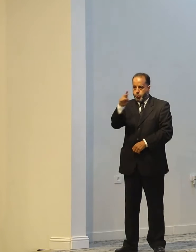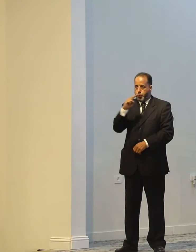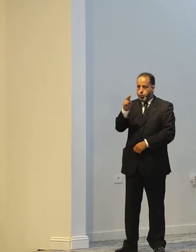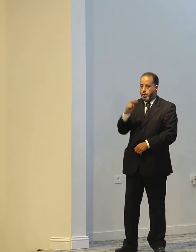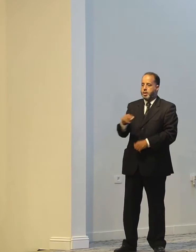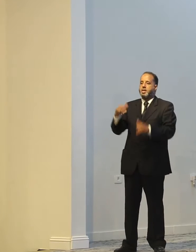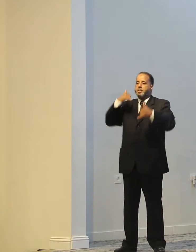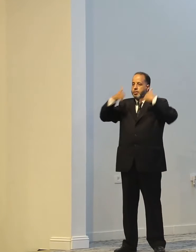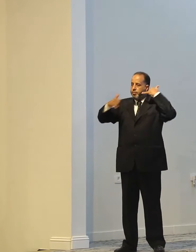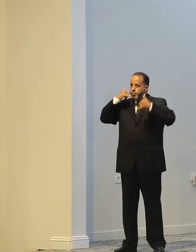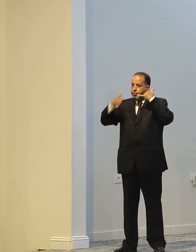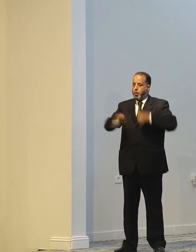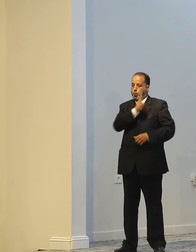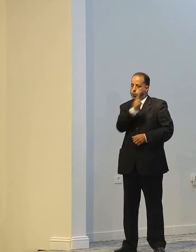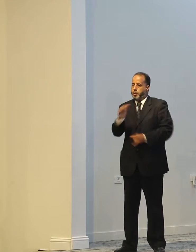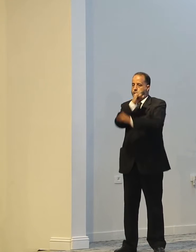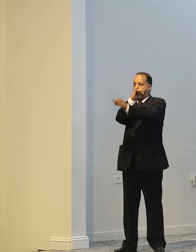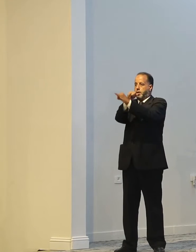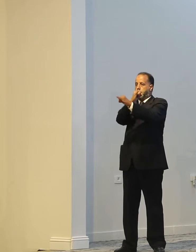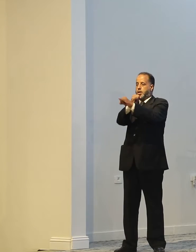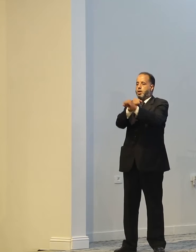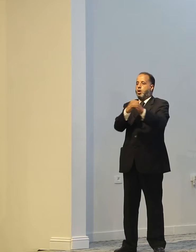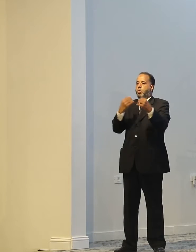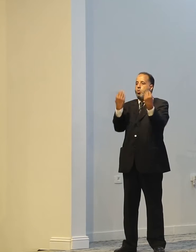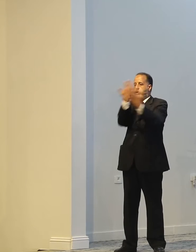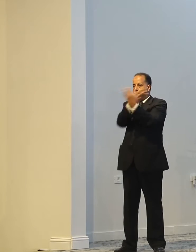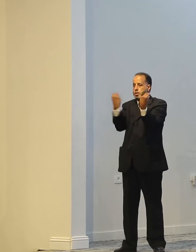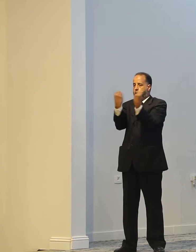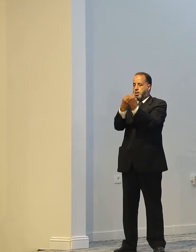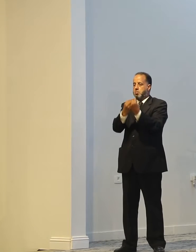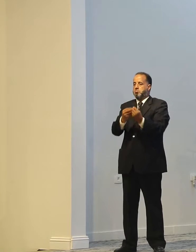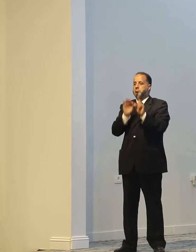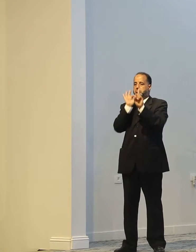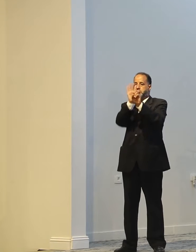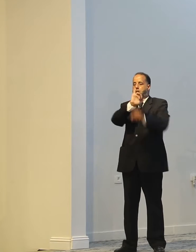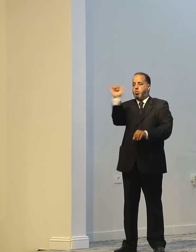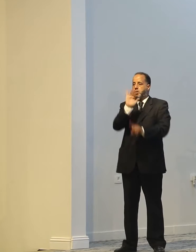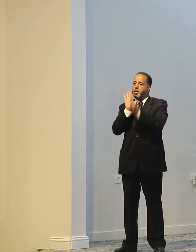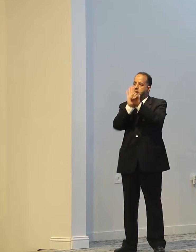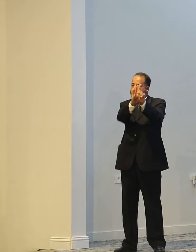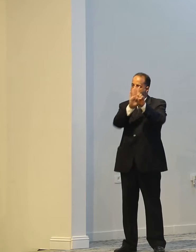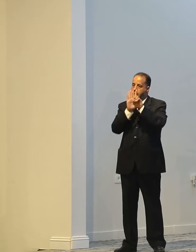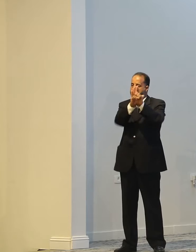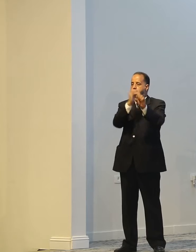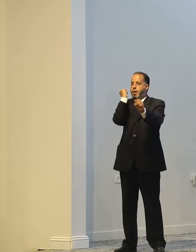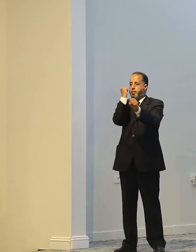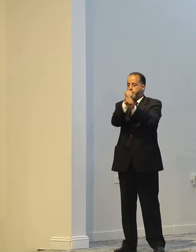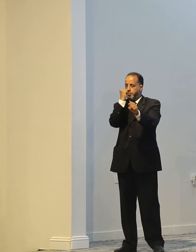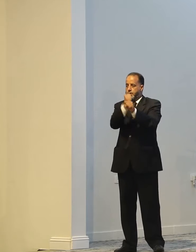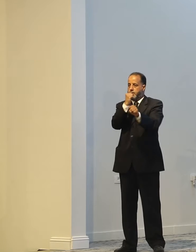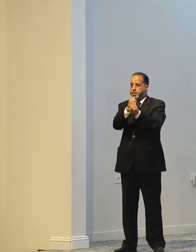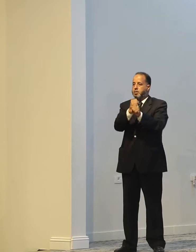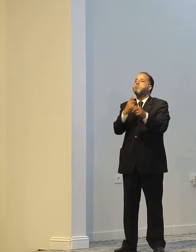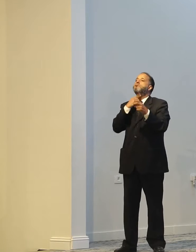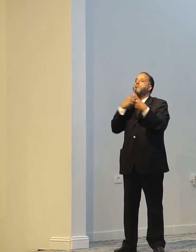لقطاع الاتصال بمختلف مؤسساته وشركاته دورا بارزا في دعم هذه العملية،